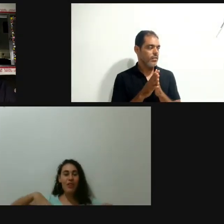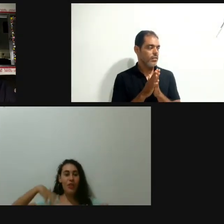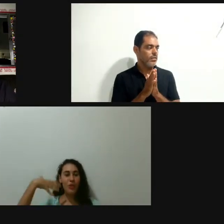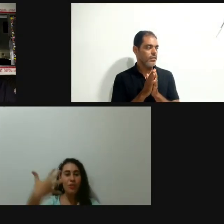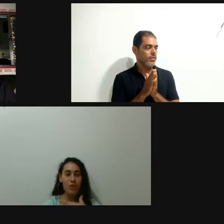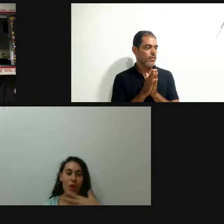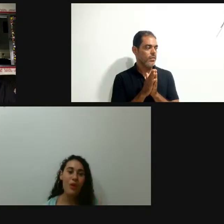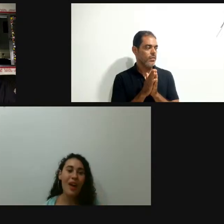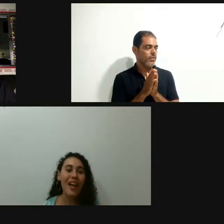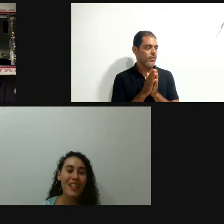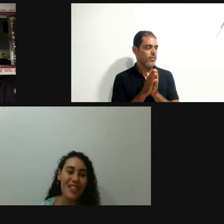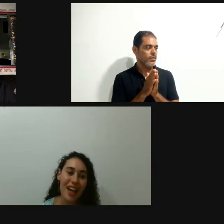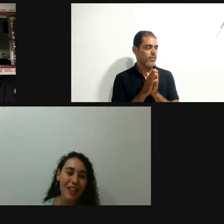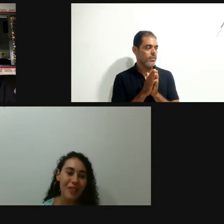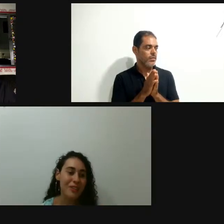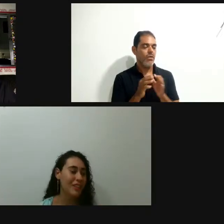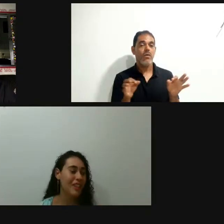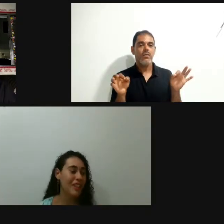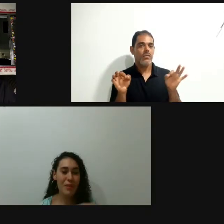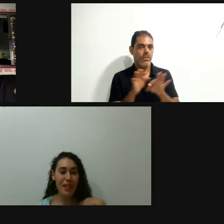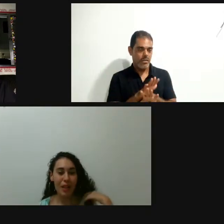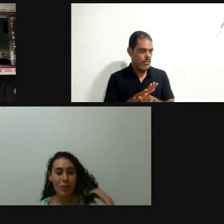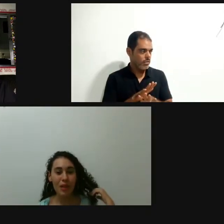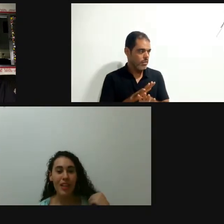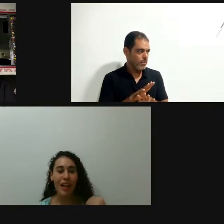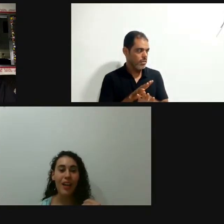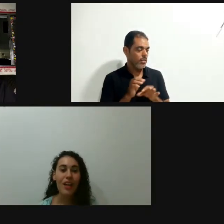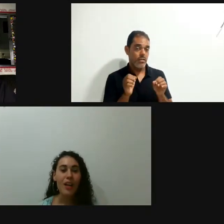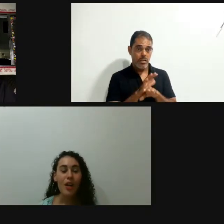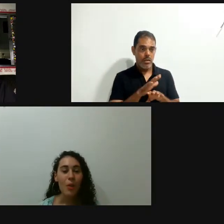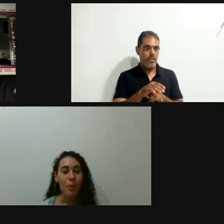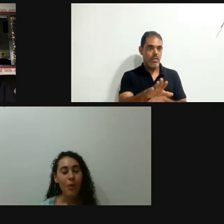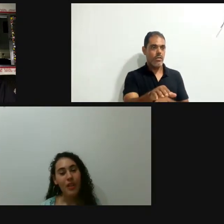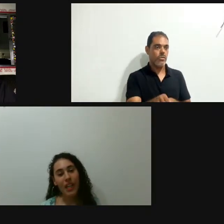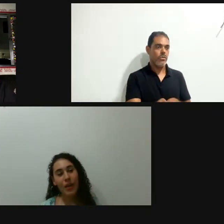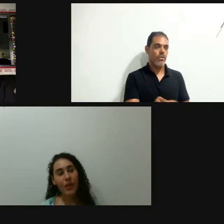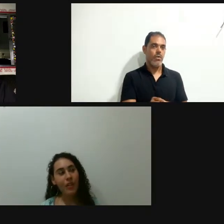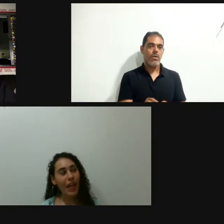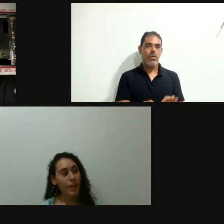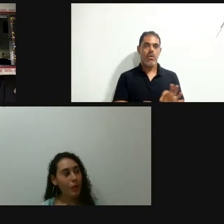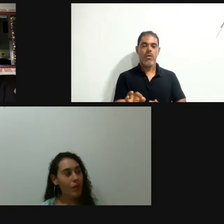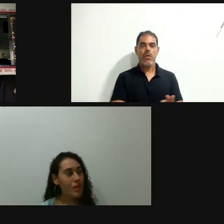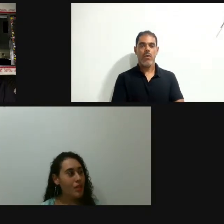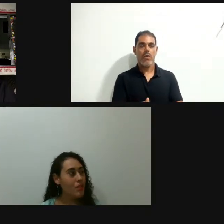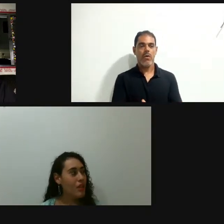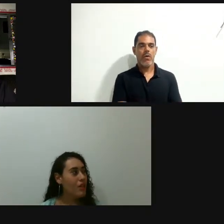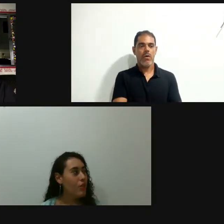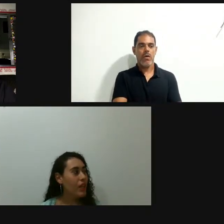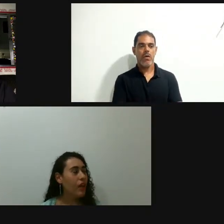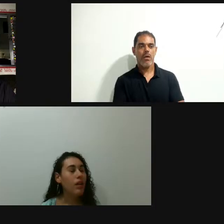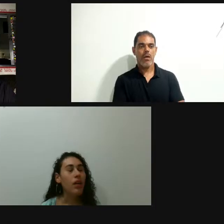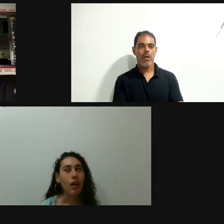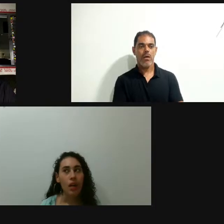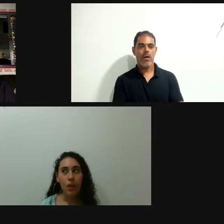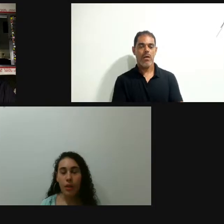terminado já foi um sonho realizado, de ter terminado o mangá. Porque quando eu estava produzindo, gente, eu ficava, meu Deus,